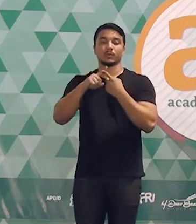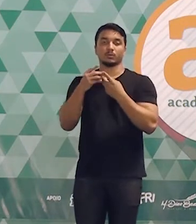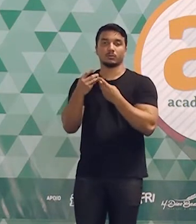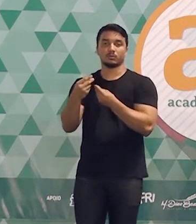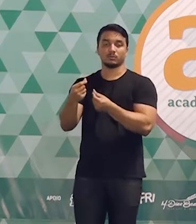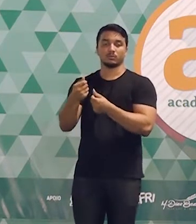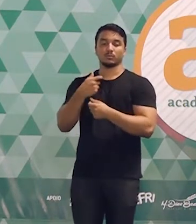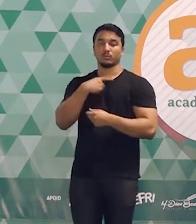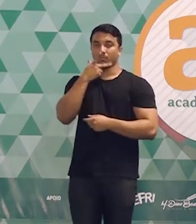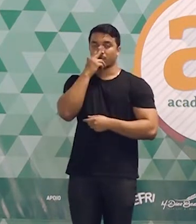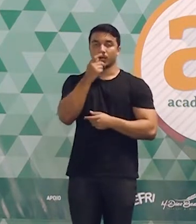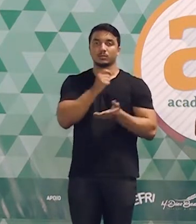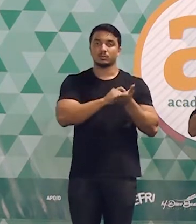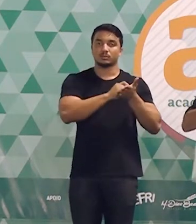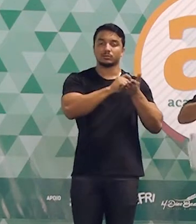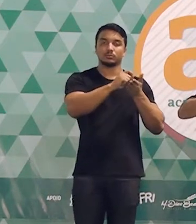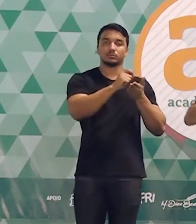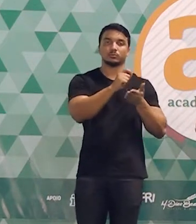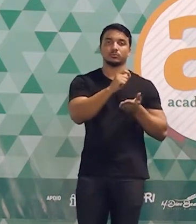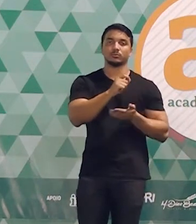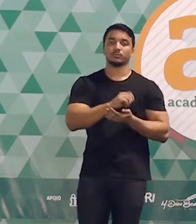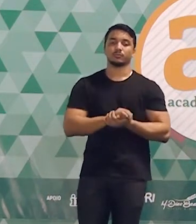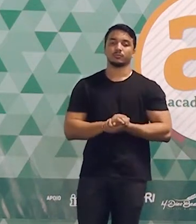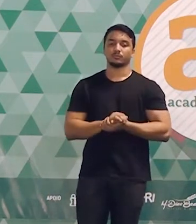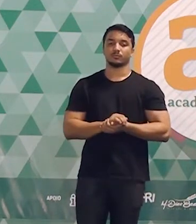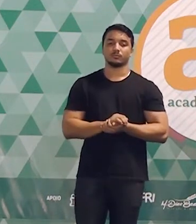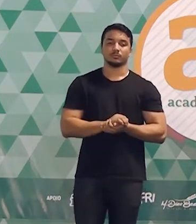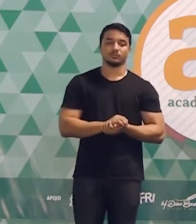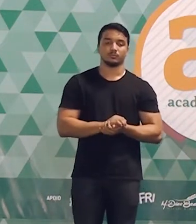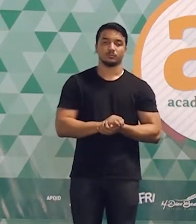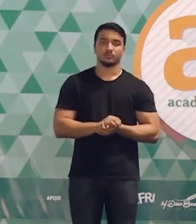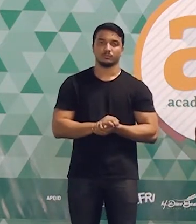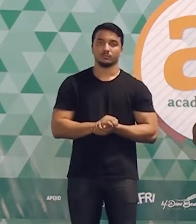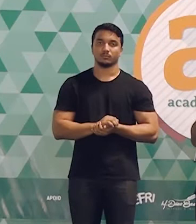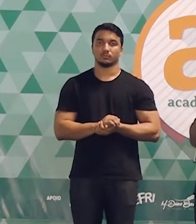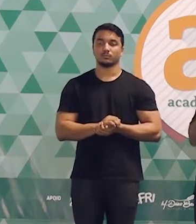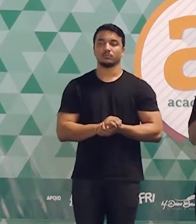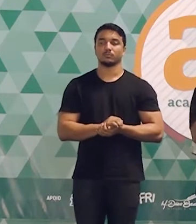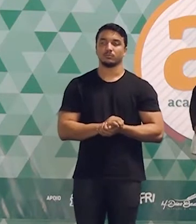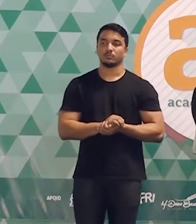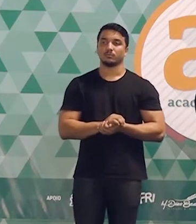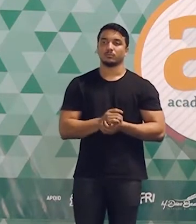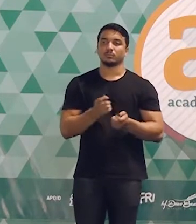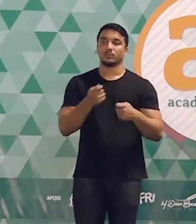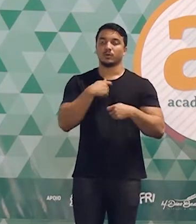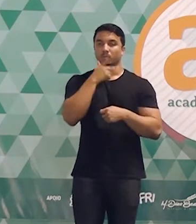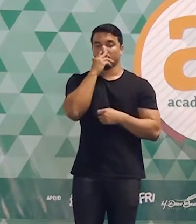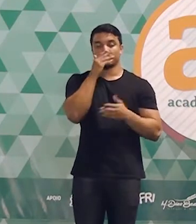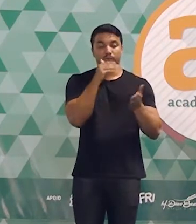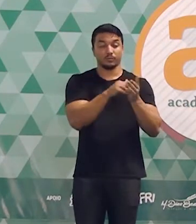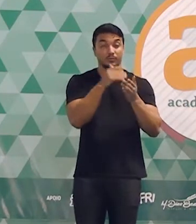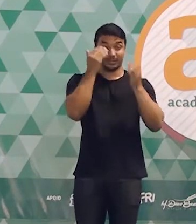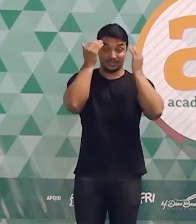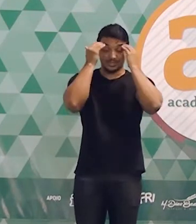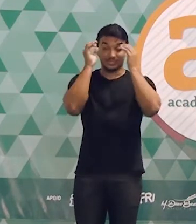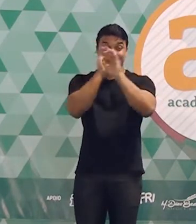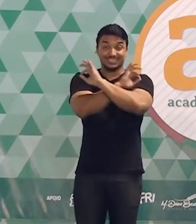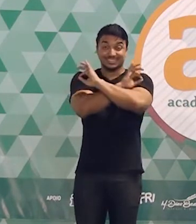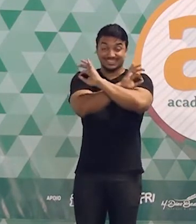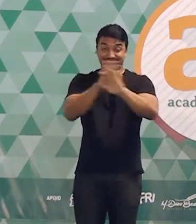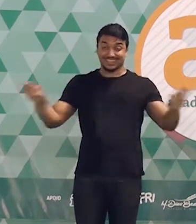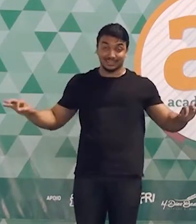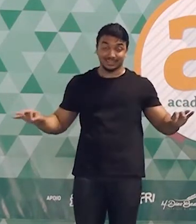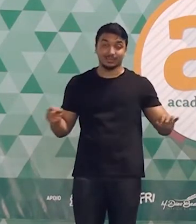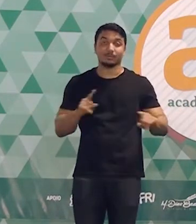isca como um risco. Filho, Você pode até no final dizer, não entendi porra